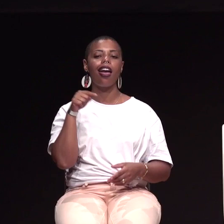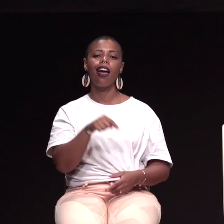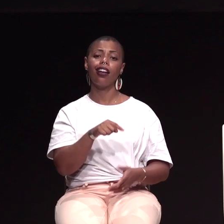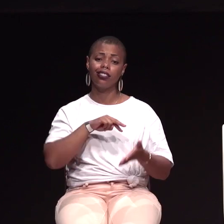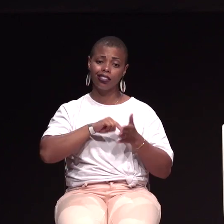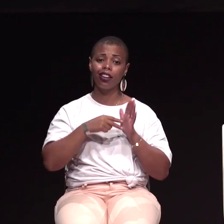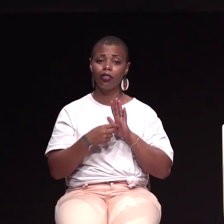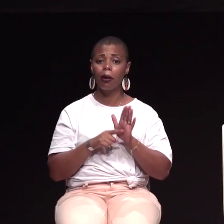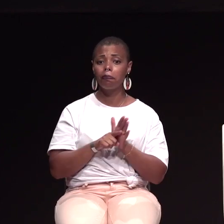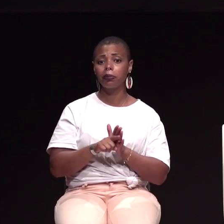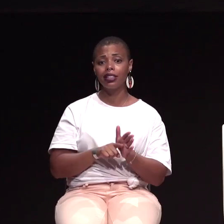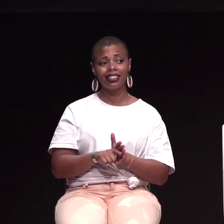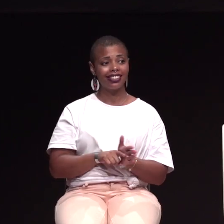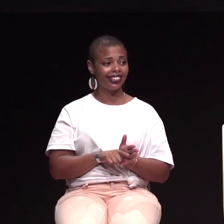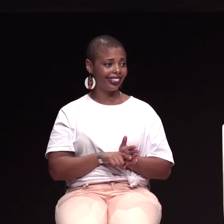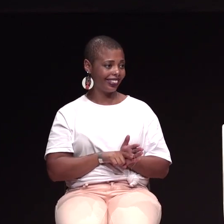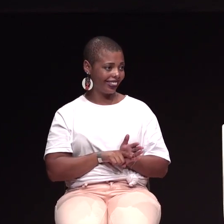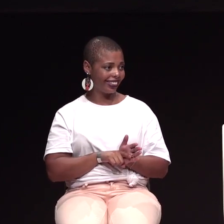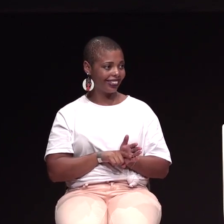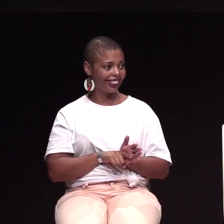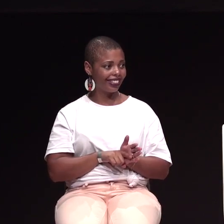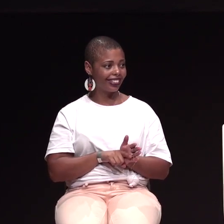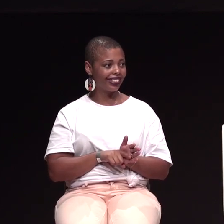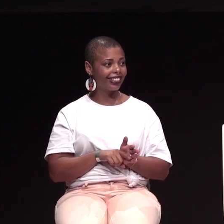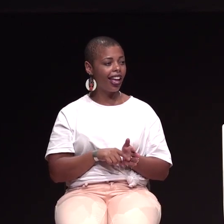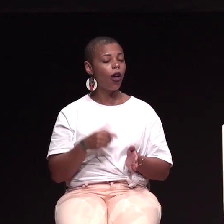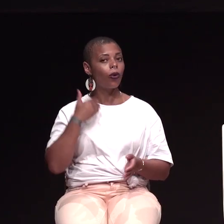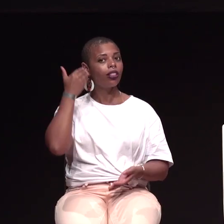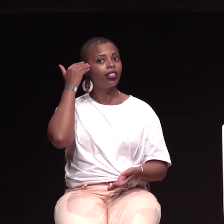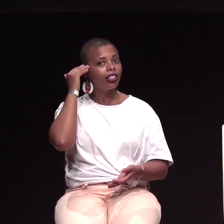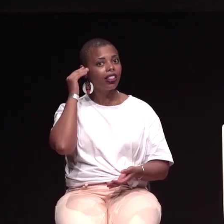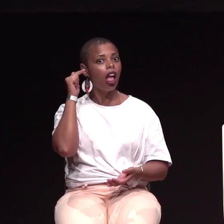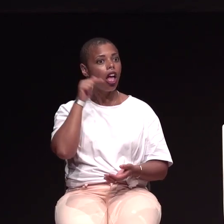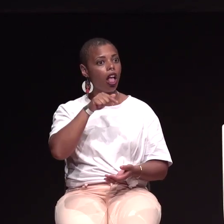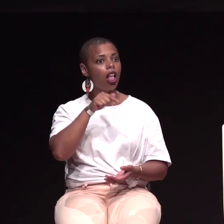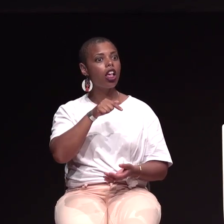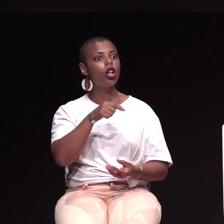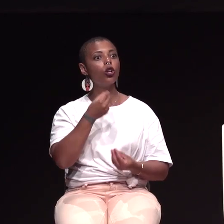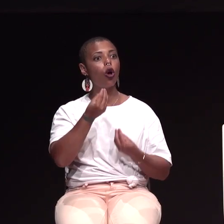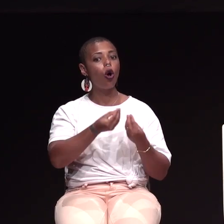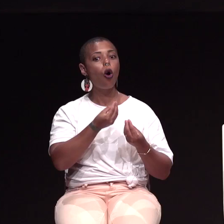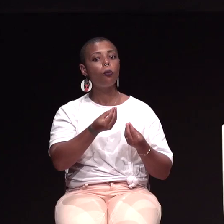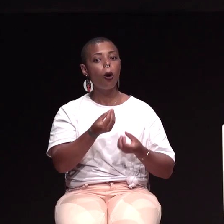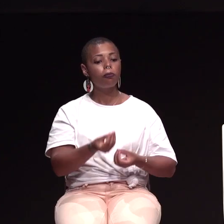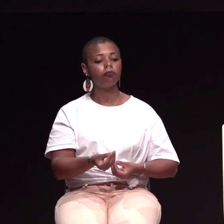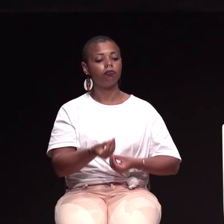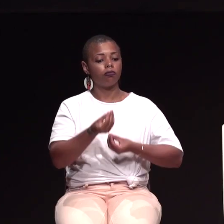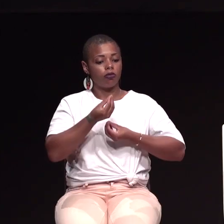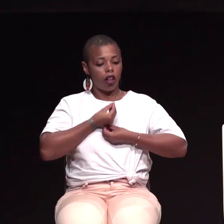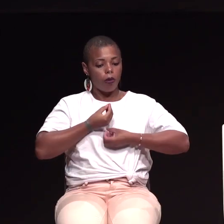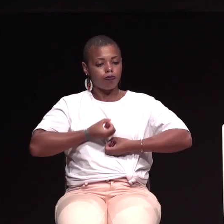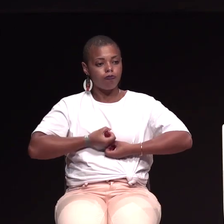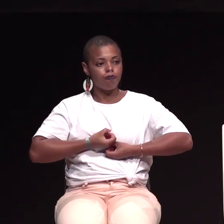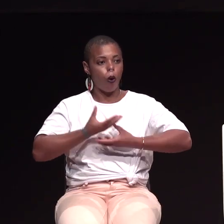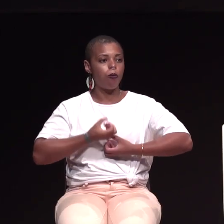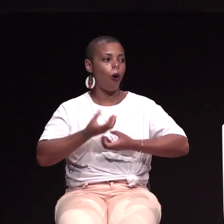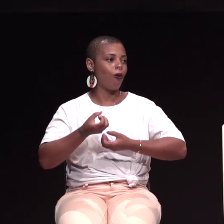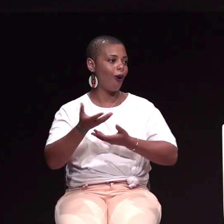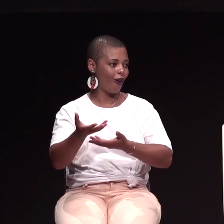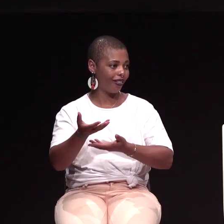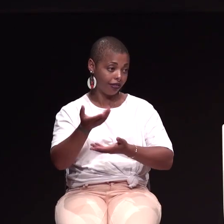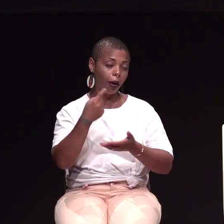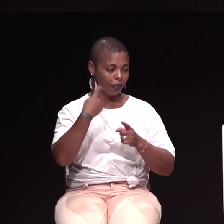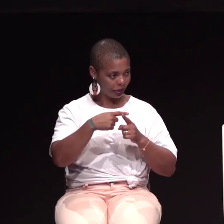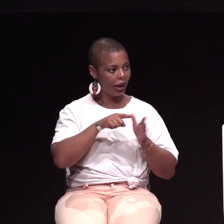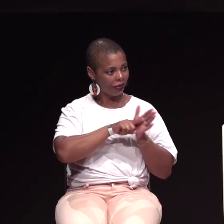o que é a minha pesquisa, o que é que alimenta a minha poética. Que a pesquisa acho que é isso,